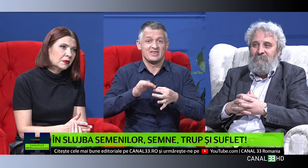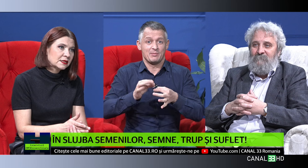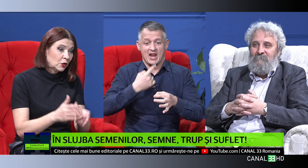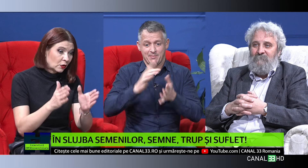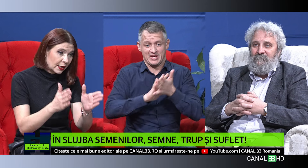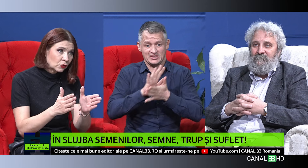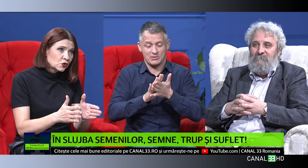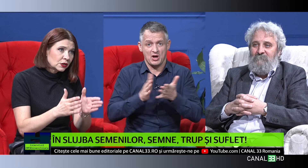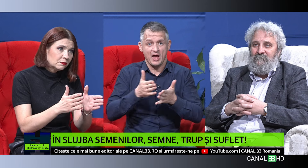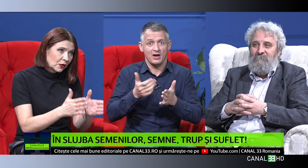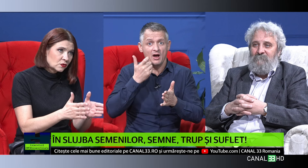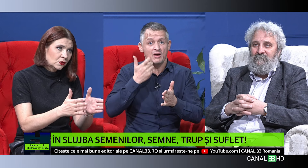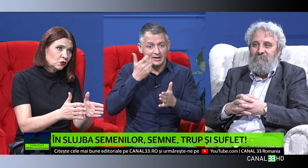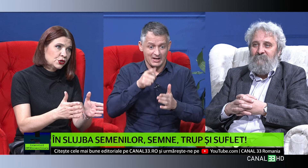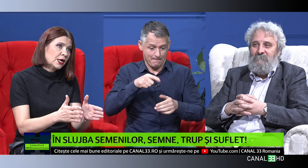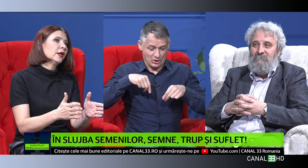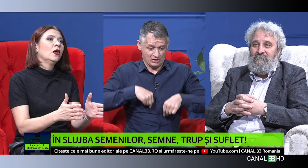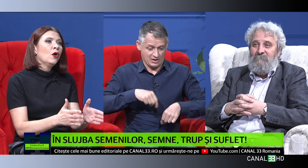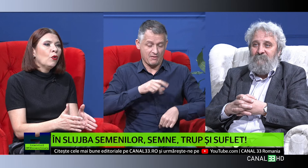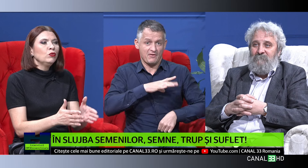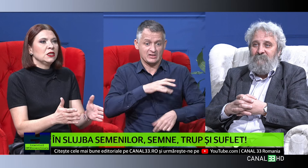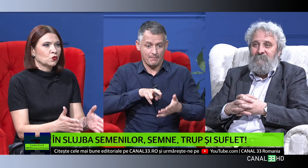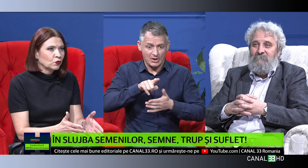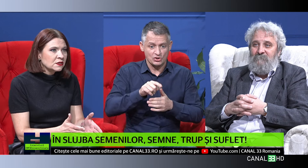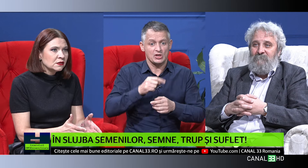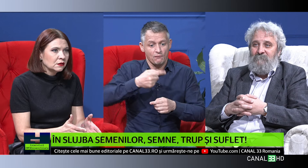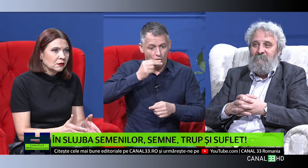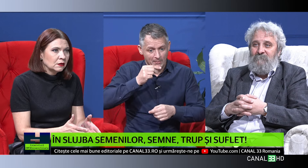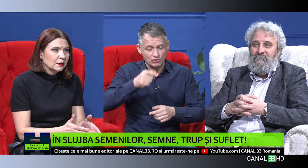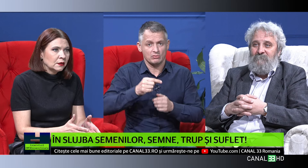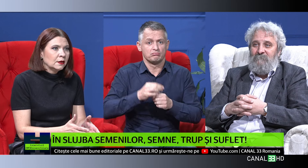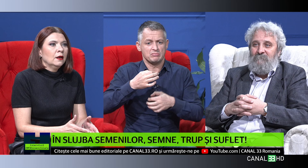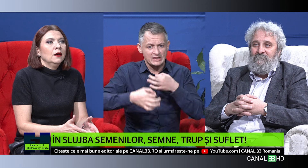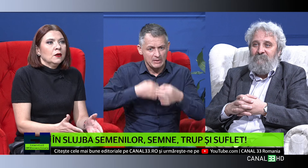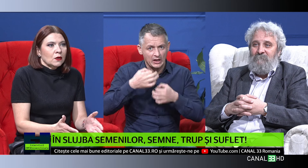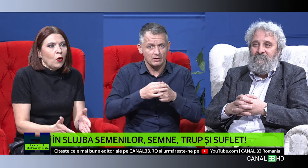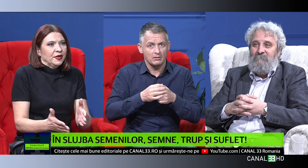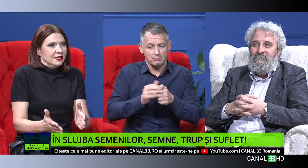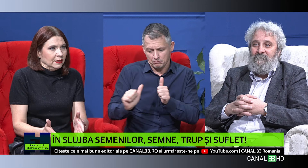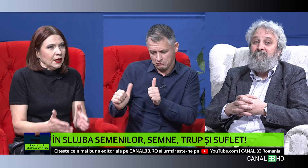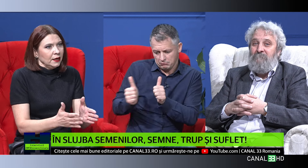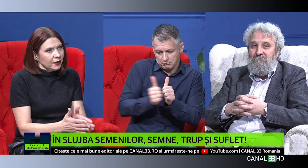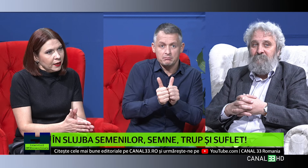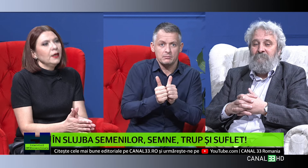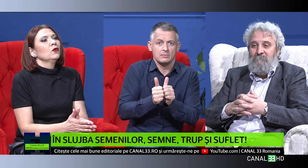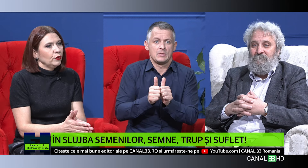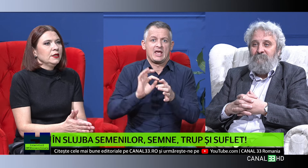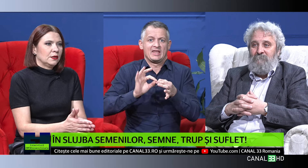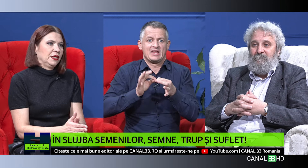limba semnelor, care atunci când Macron se duce și are un discurs, o prezentare, e cu